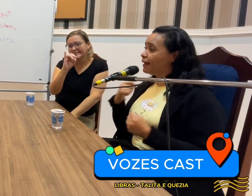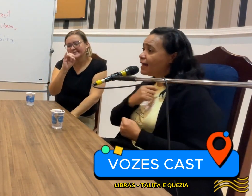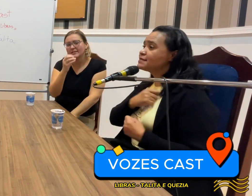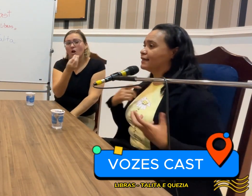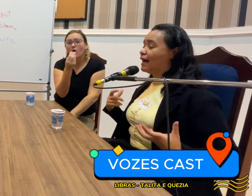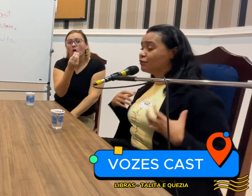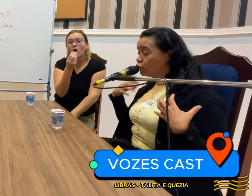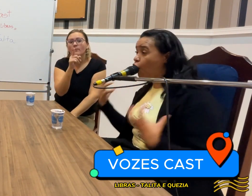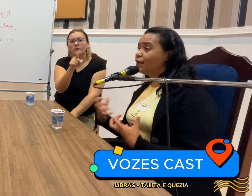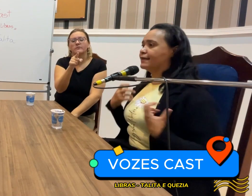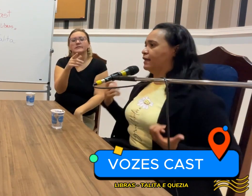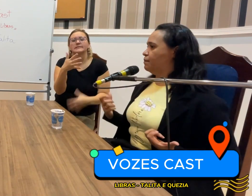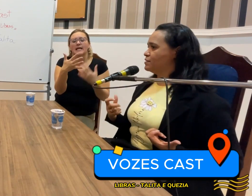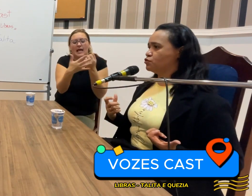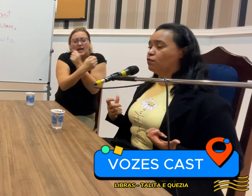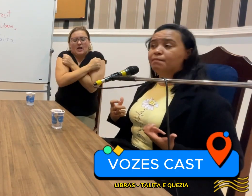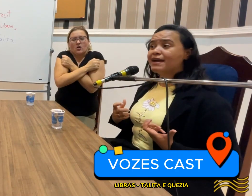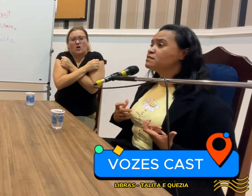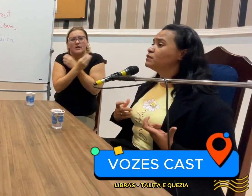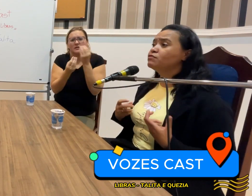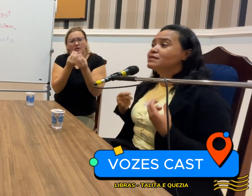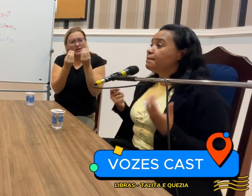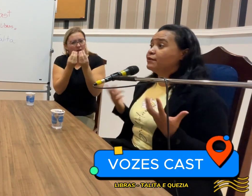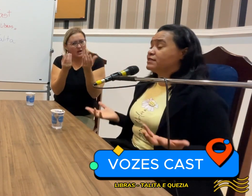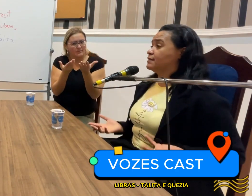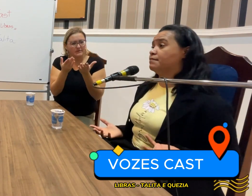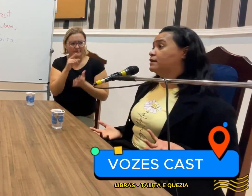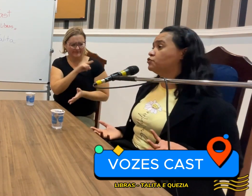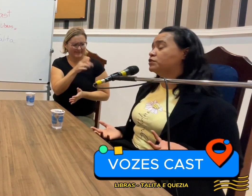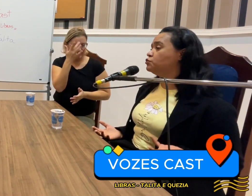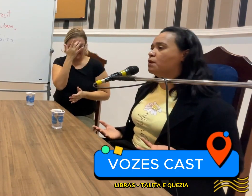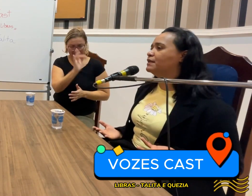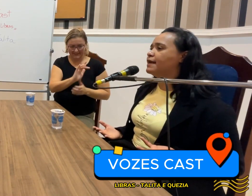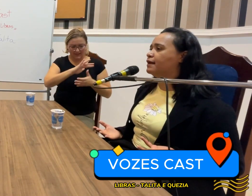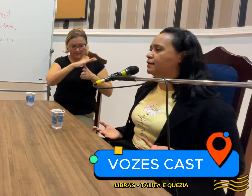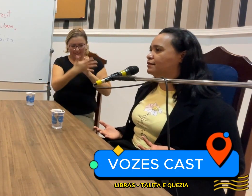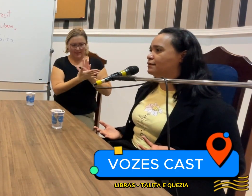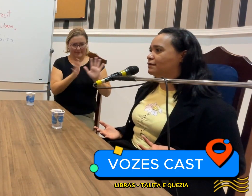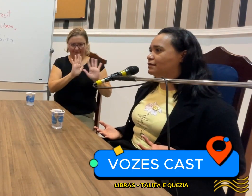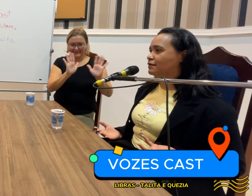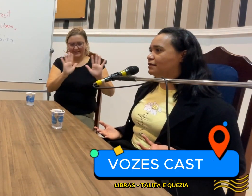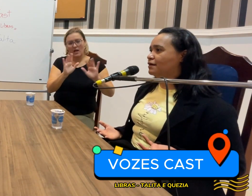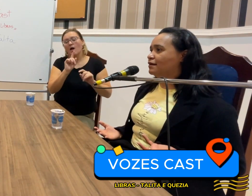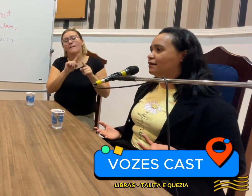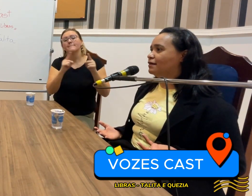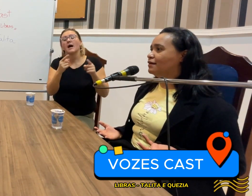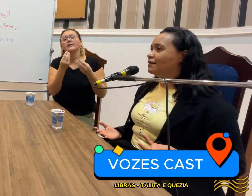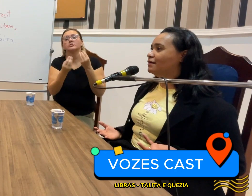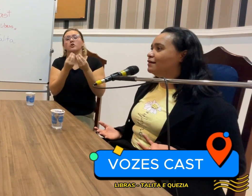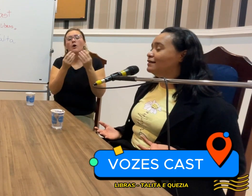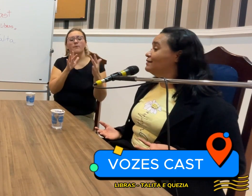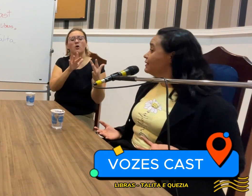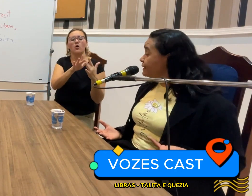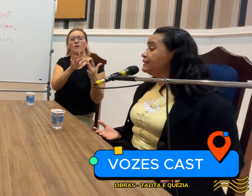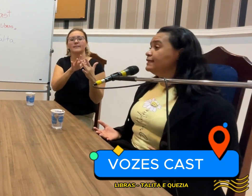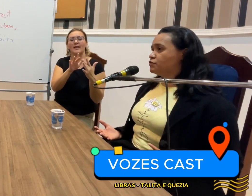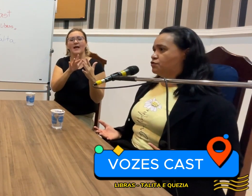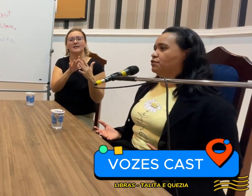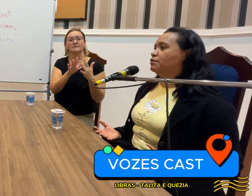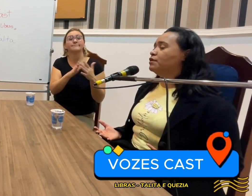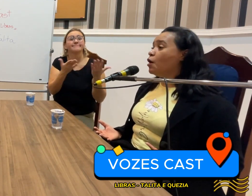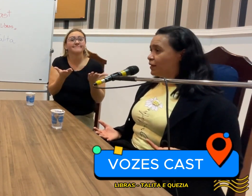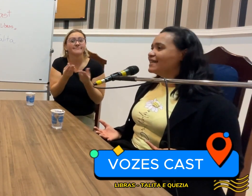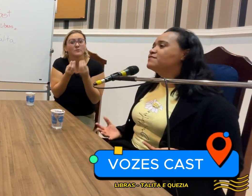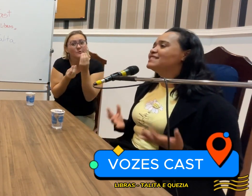sabe, abraça, acolhe aquela pessoa, mesmo não sabendo exatamente o idioma dela. Não precisa saber completamente.